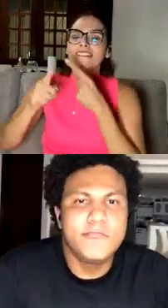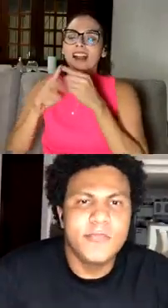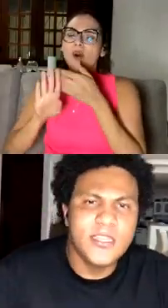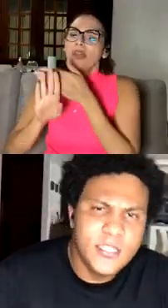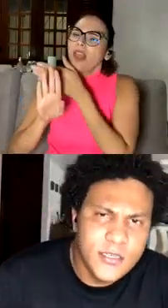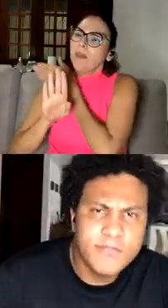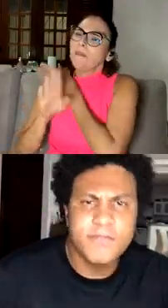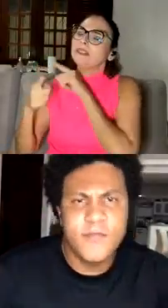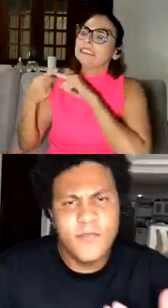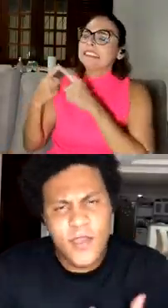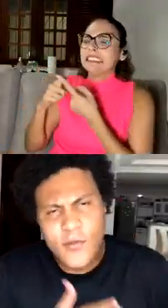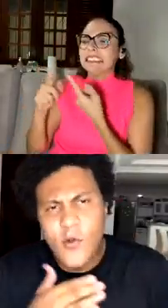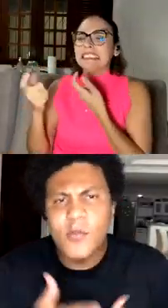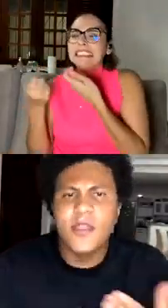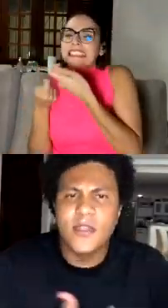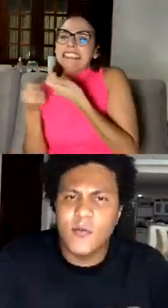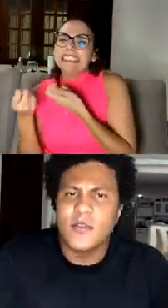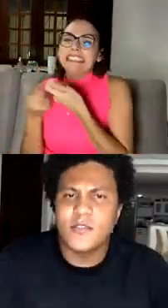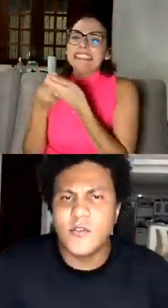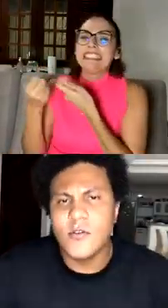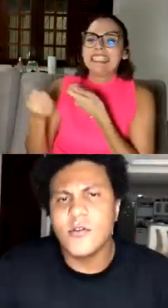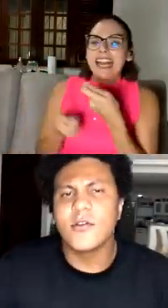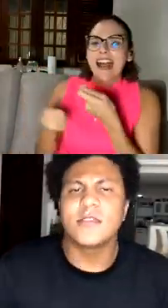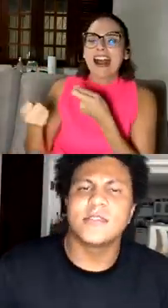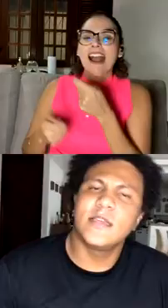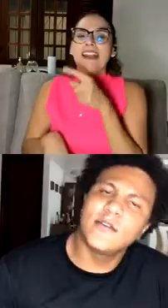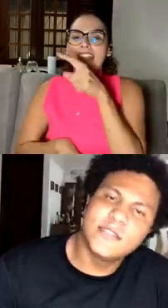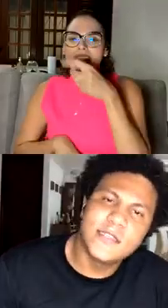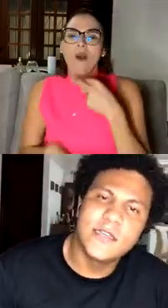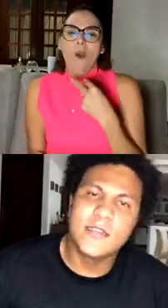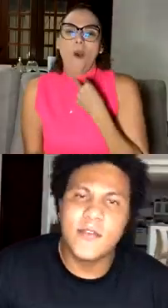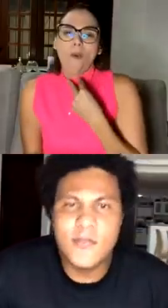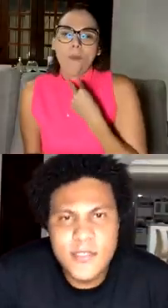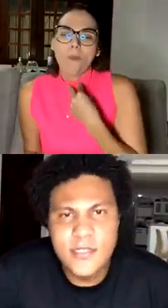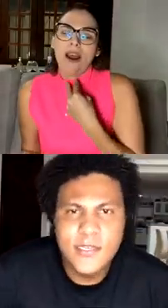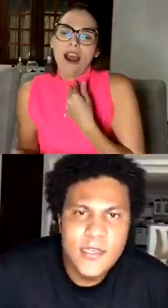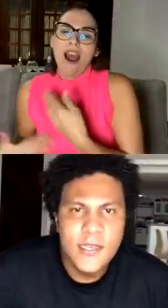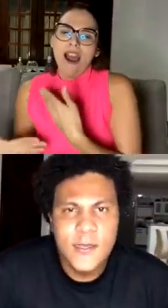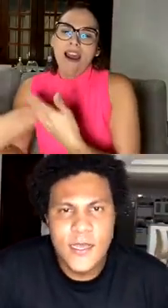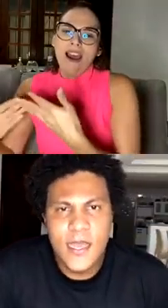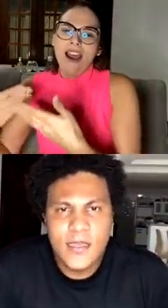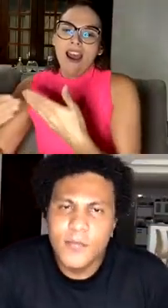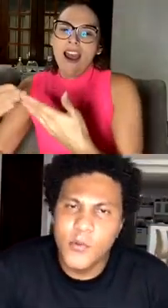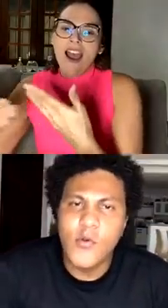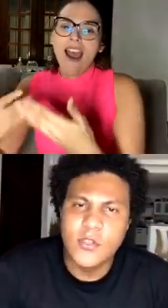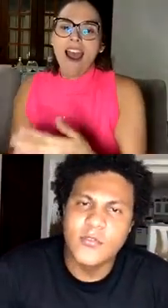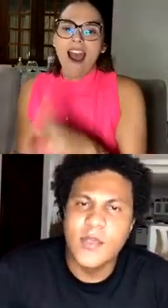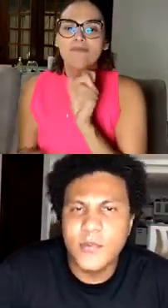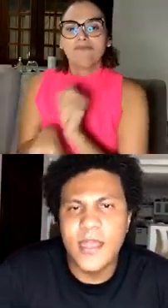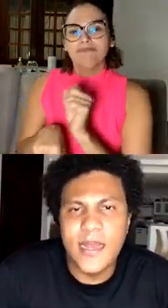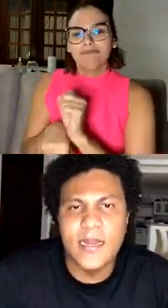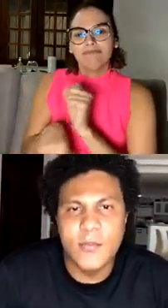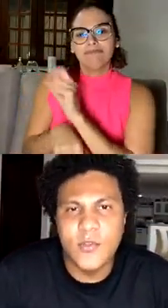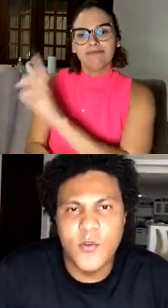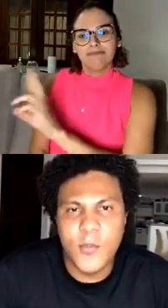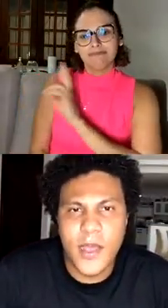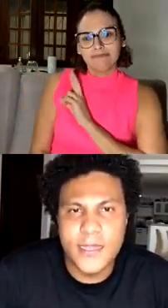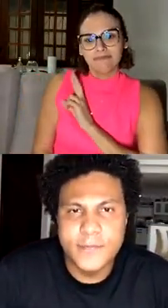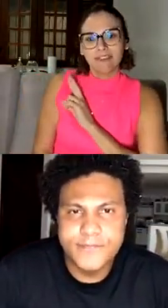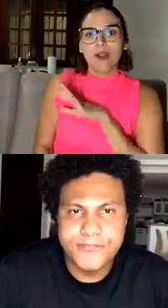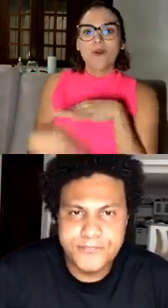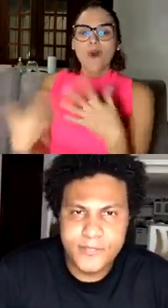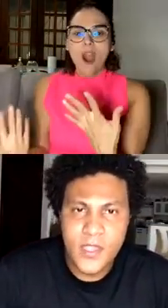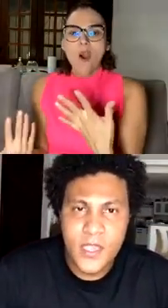E a gente veio combinando algumas coisas, negociando alguns, né? E por conta do tempo dela, ela não estava